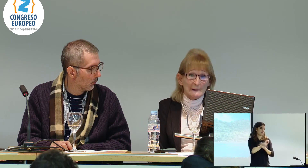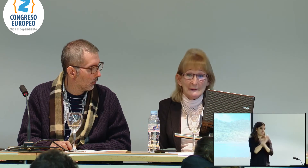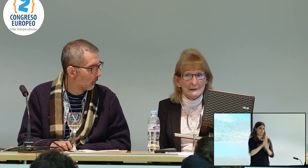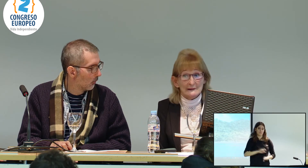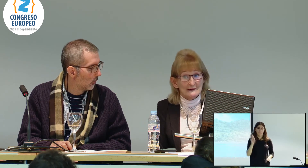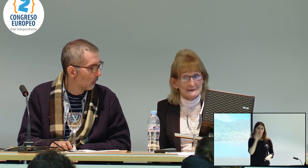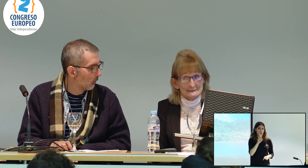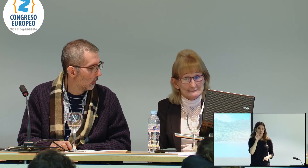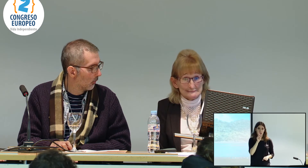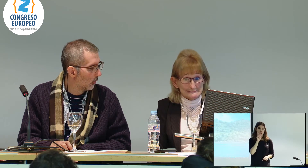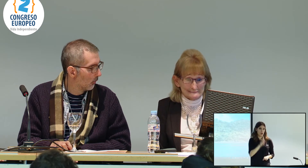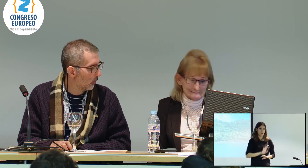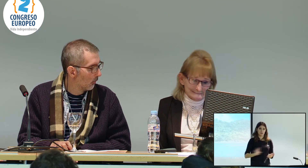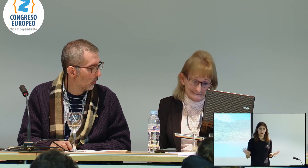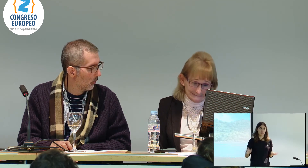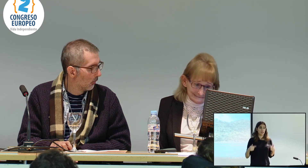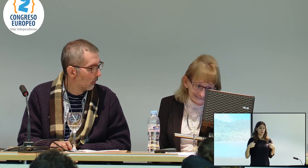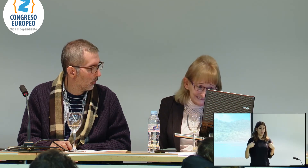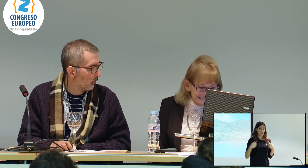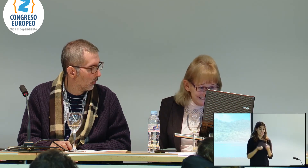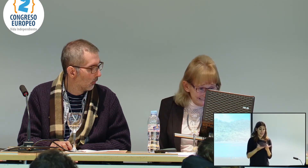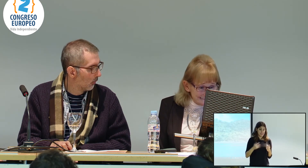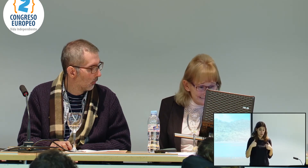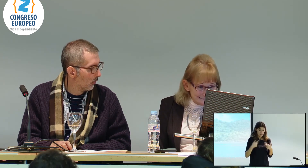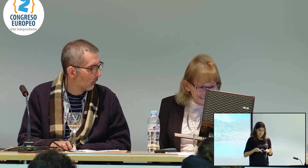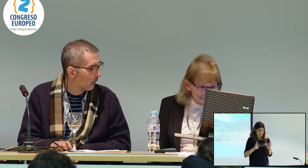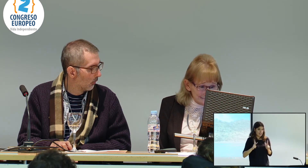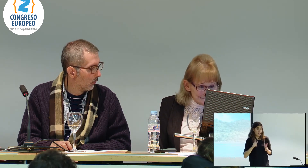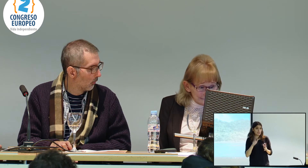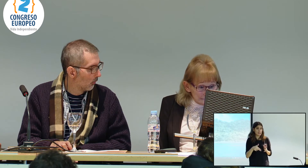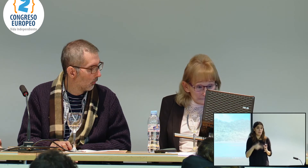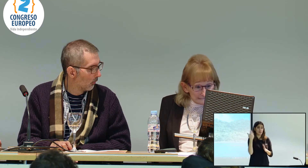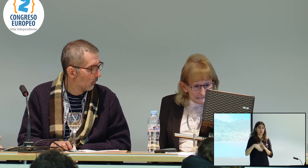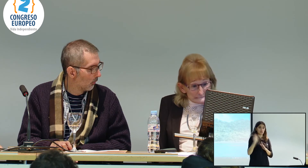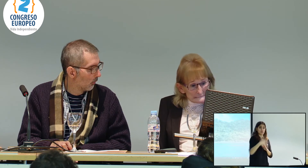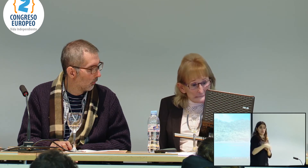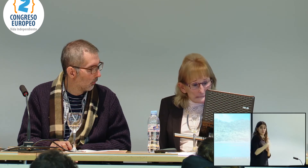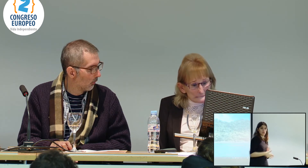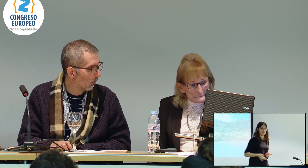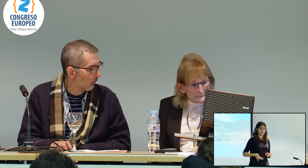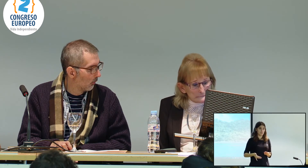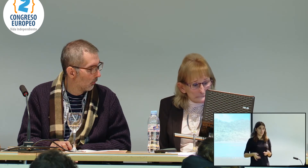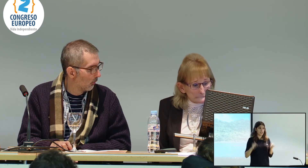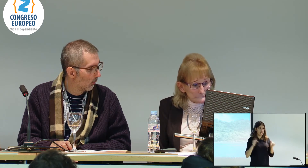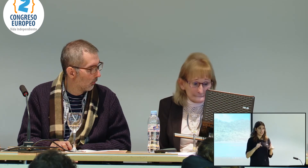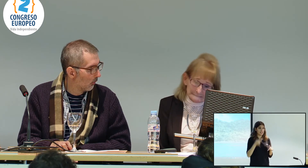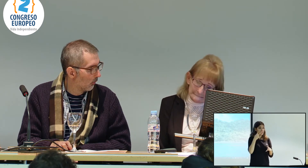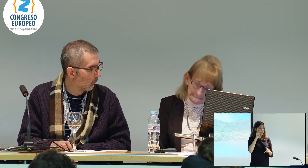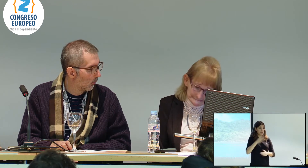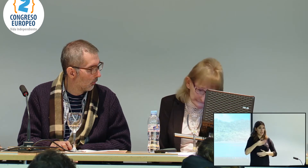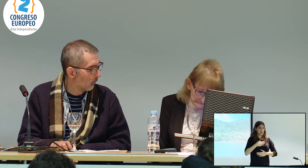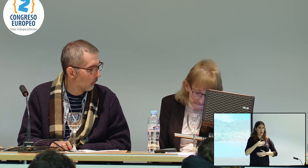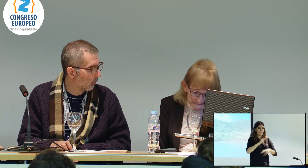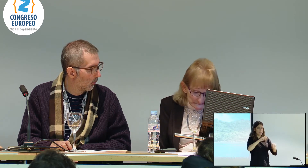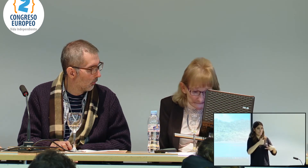verse mermada y por lo tanto, el resto de mis libertades también se trastocaban. Estas vivencias me